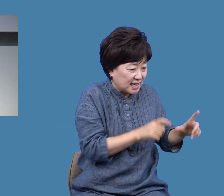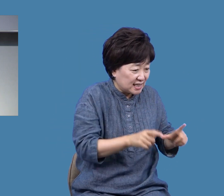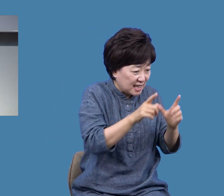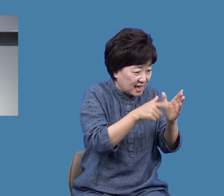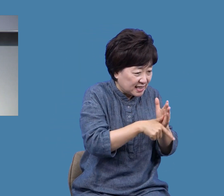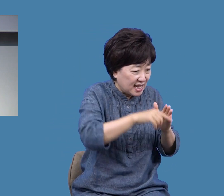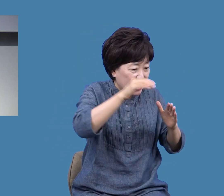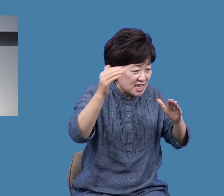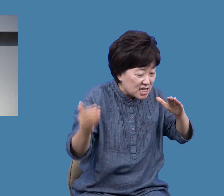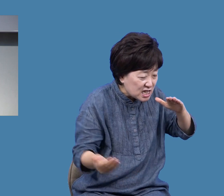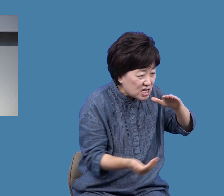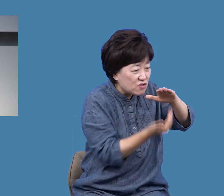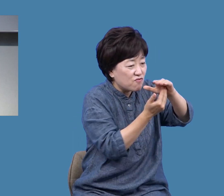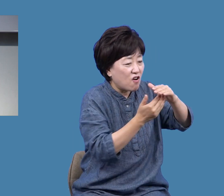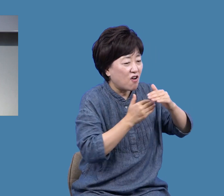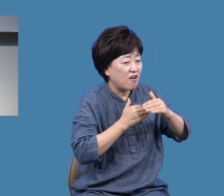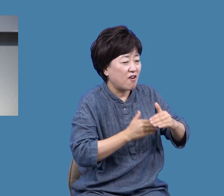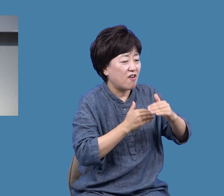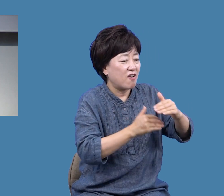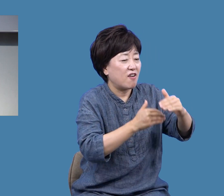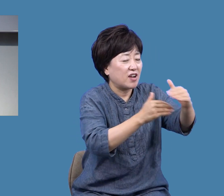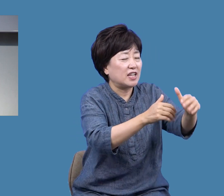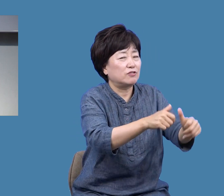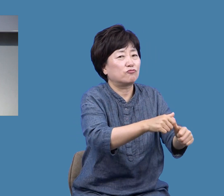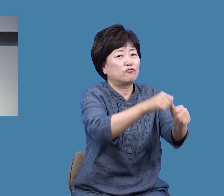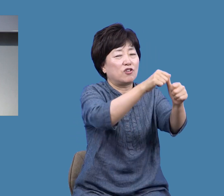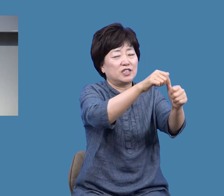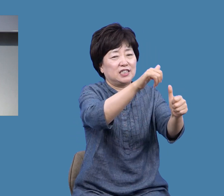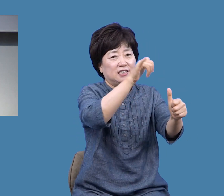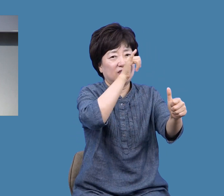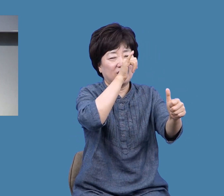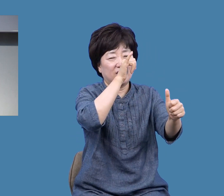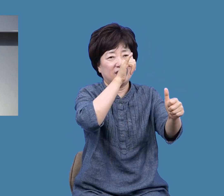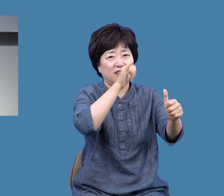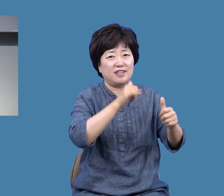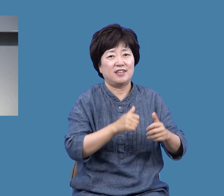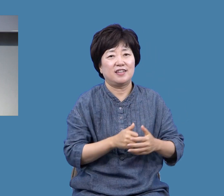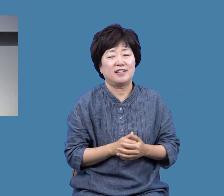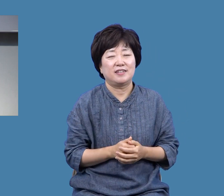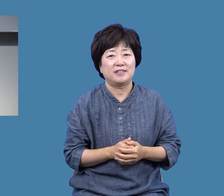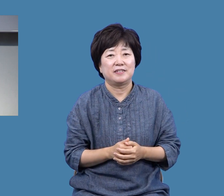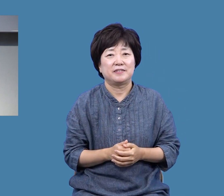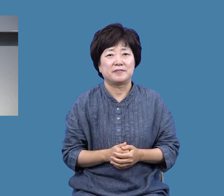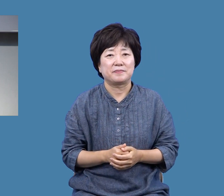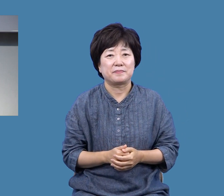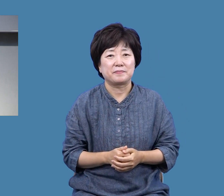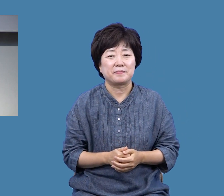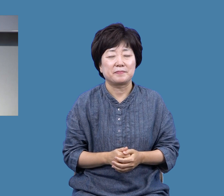거예요. 이루어가야 되는 구원의 파트가 있다는 거예요. 그래서